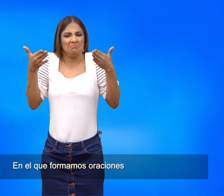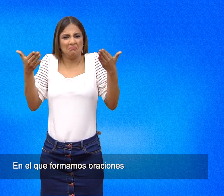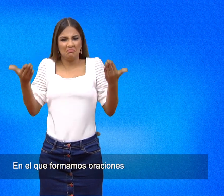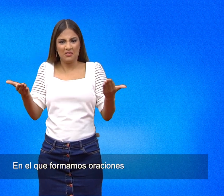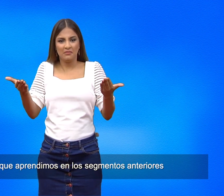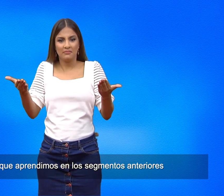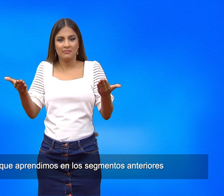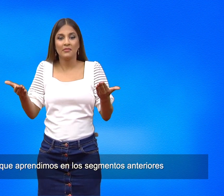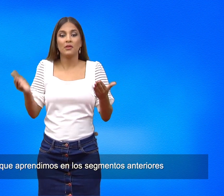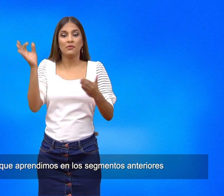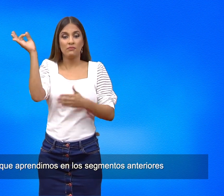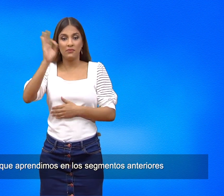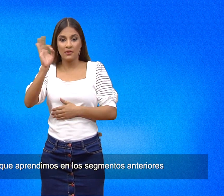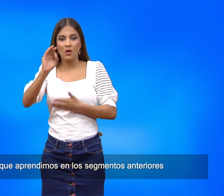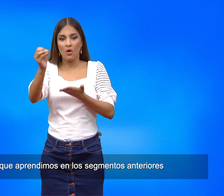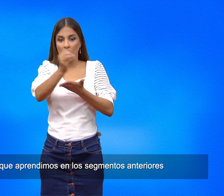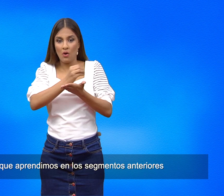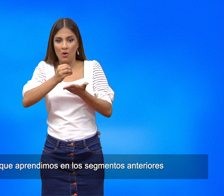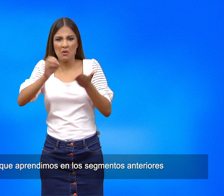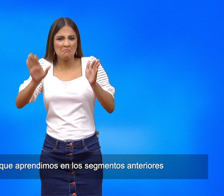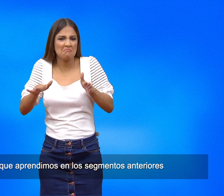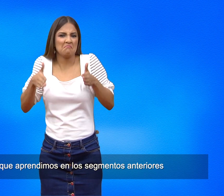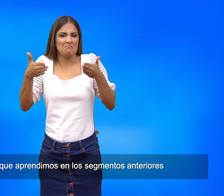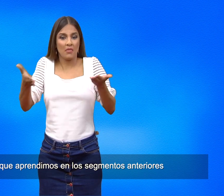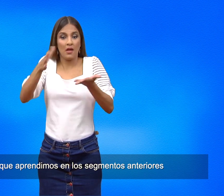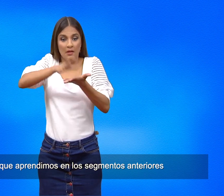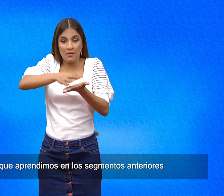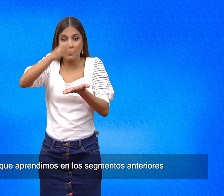oraciones con lo que aprendimos en los segmentos anteriores